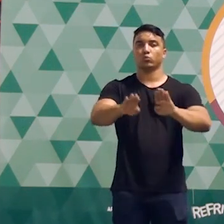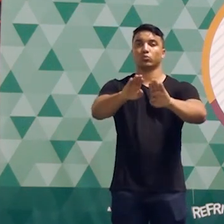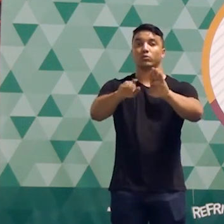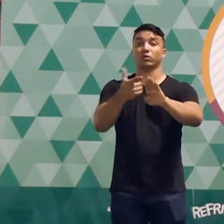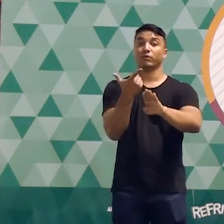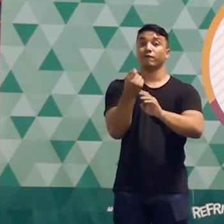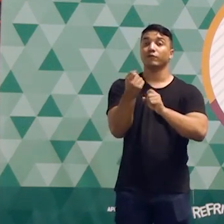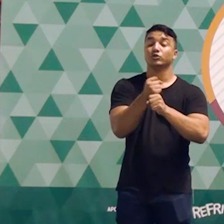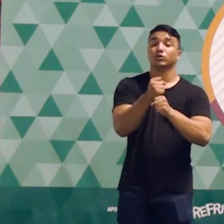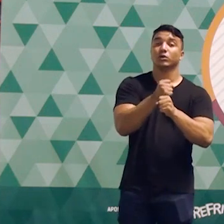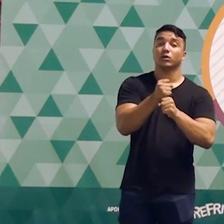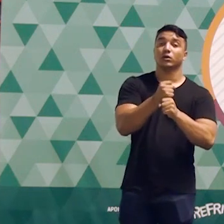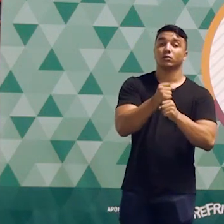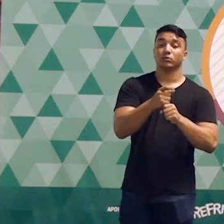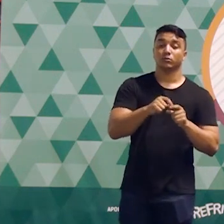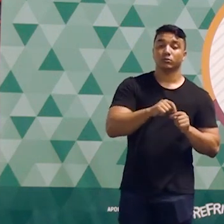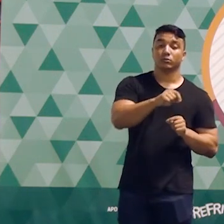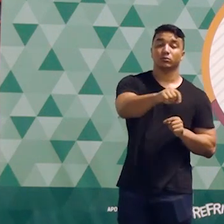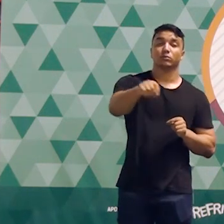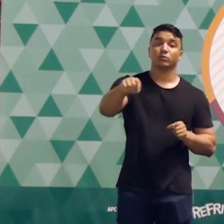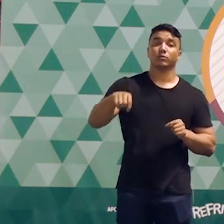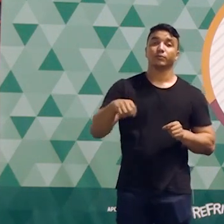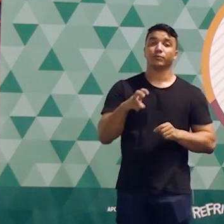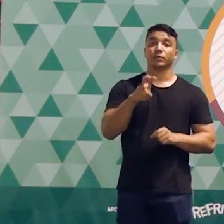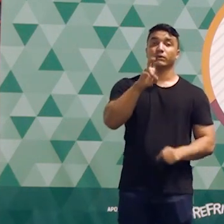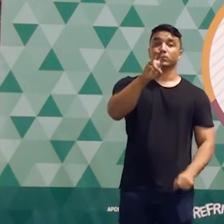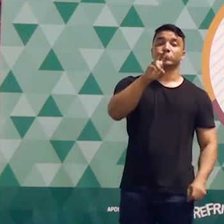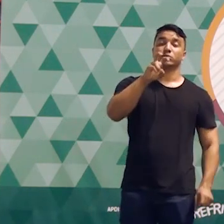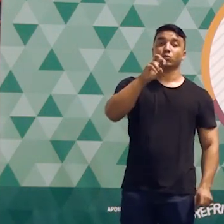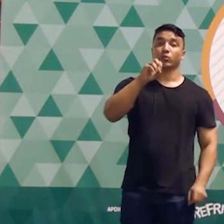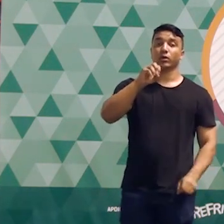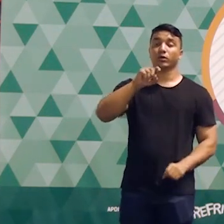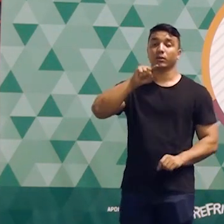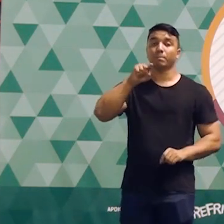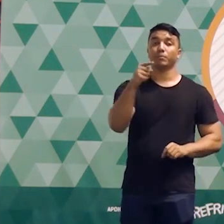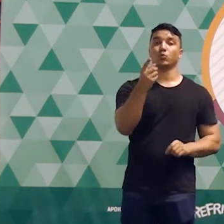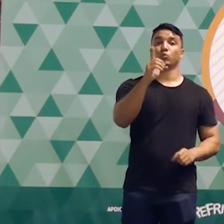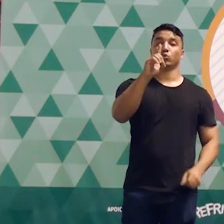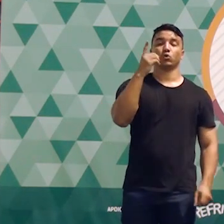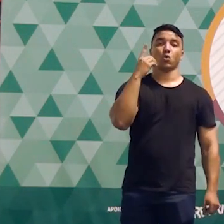Em 20 anos, o hectare vai te render $50 mil.